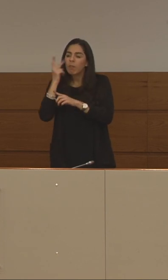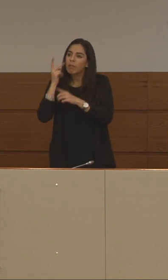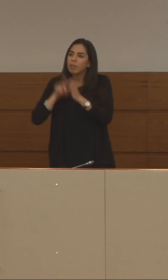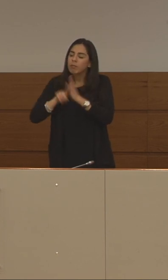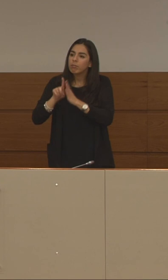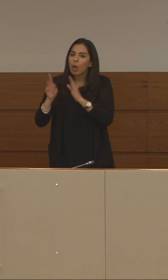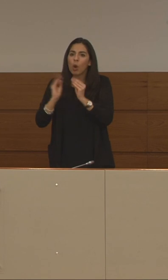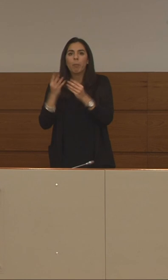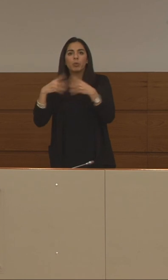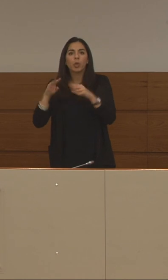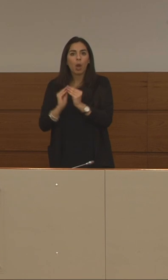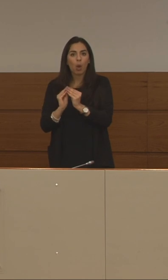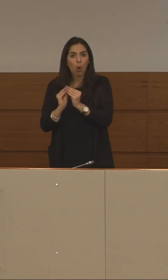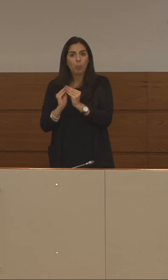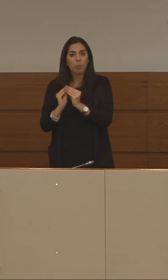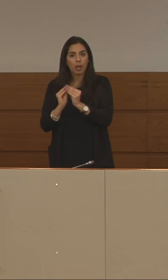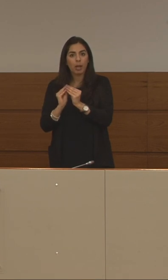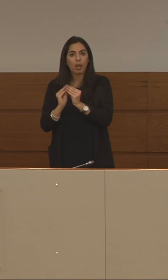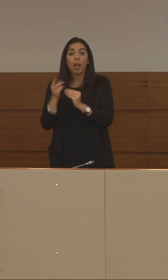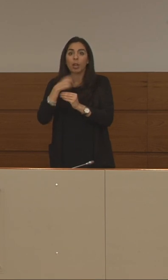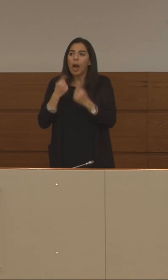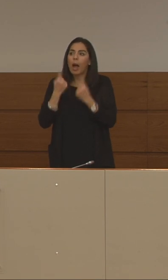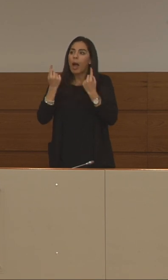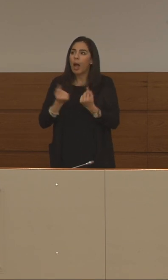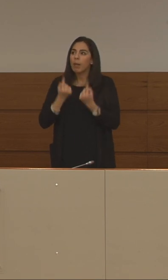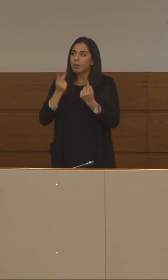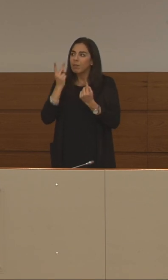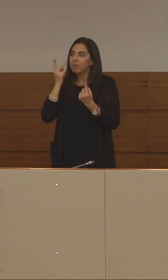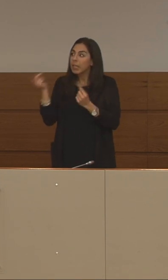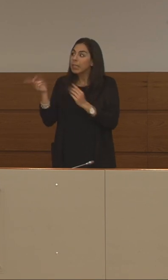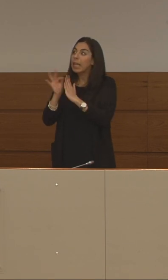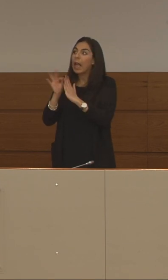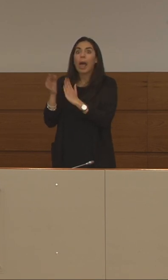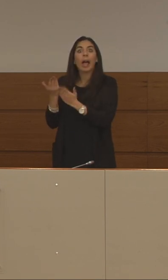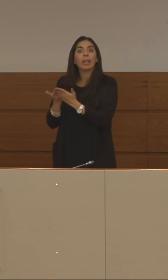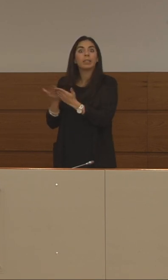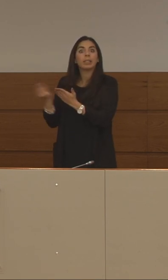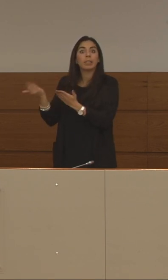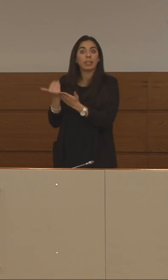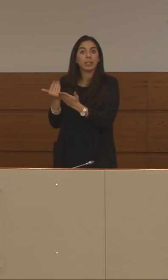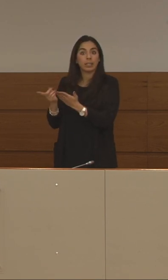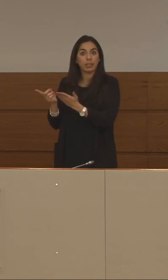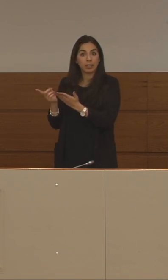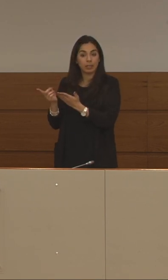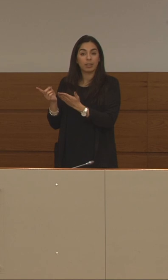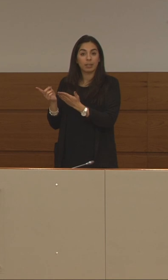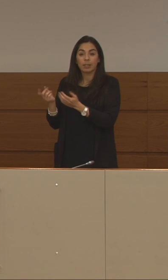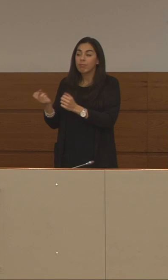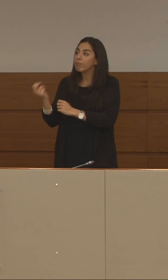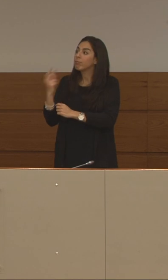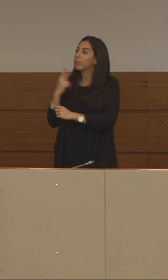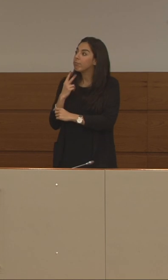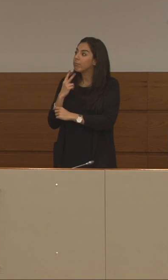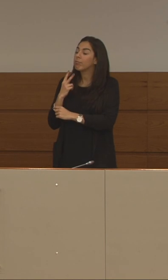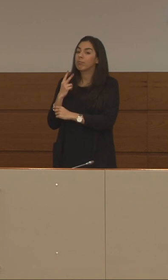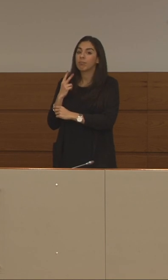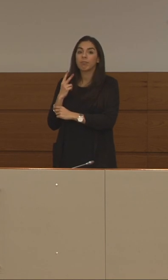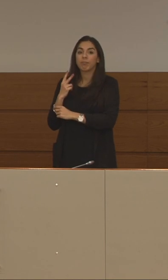patologie siamo in attesa di proprio dati che ci dicano qual è le evidenze